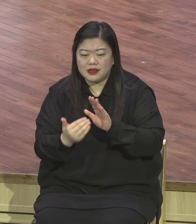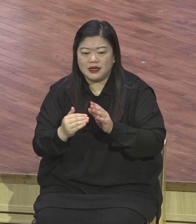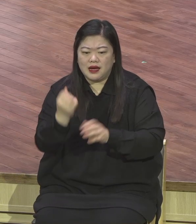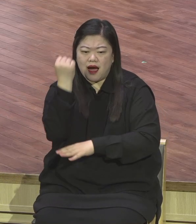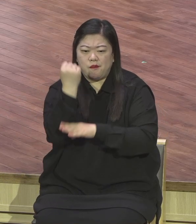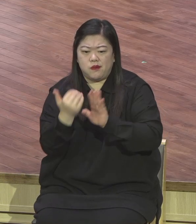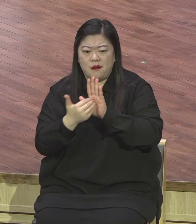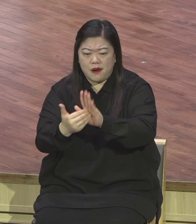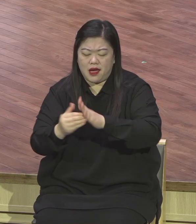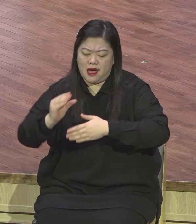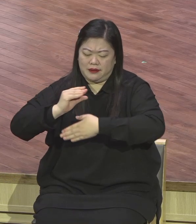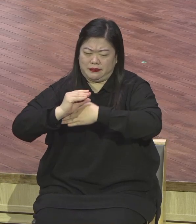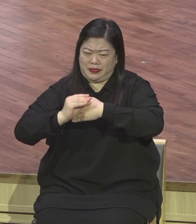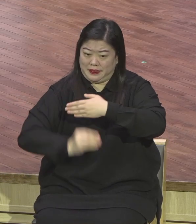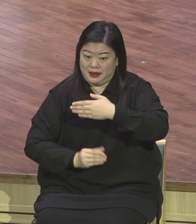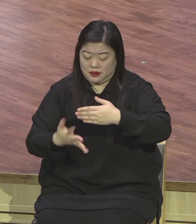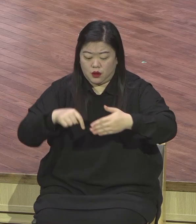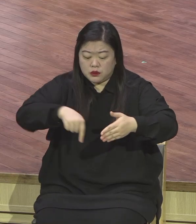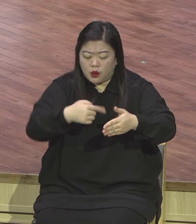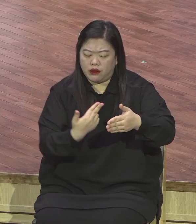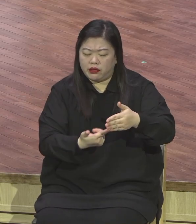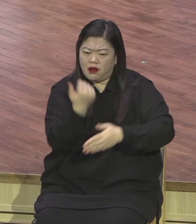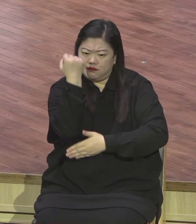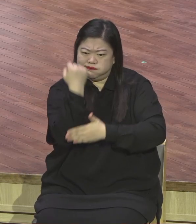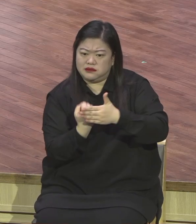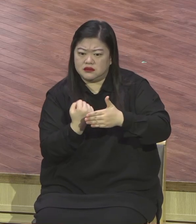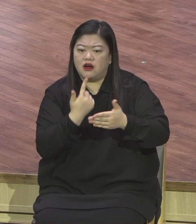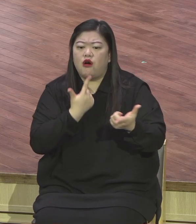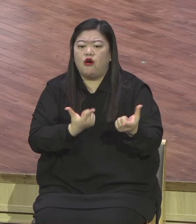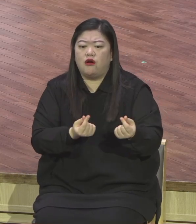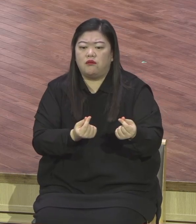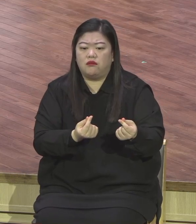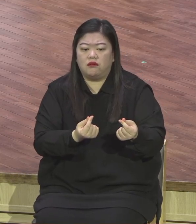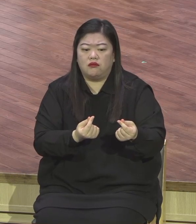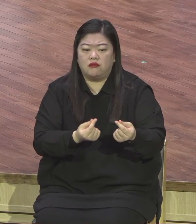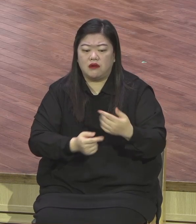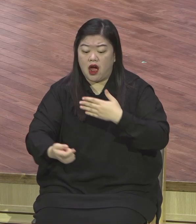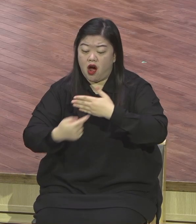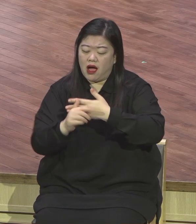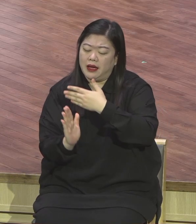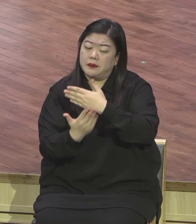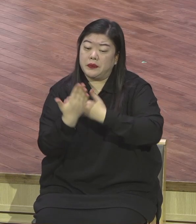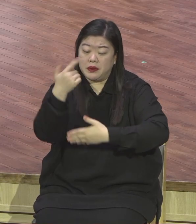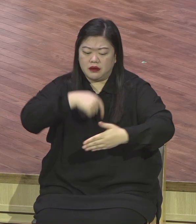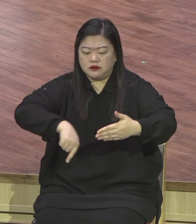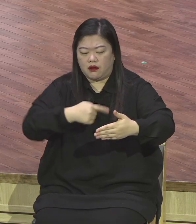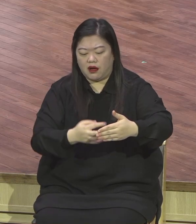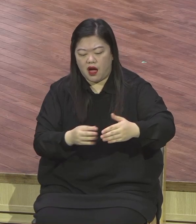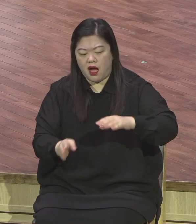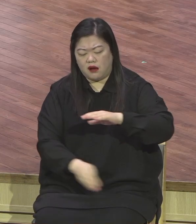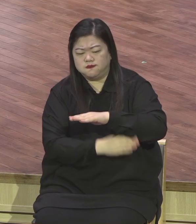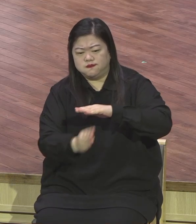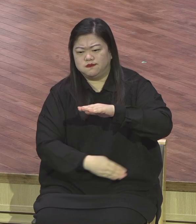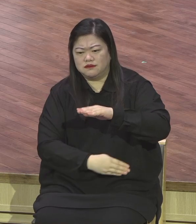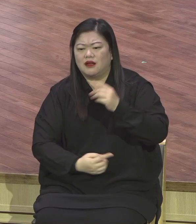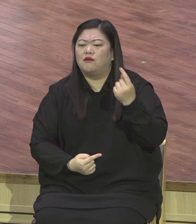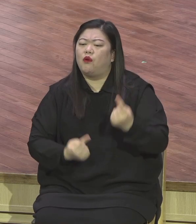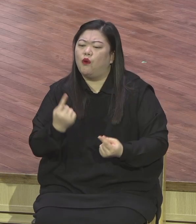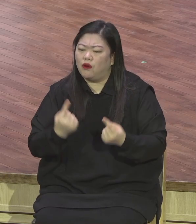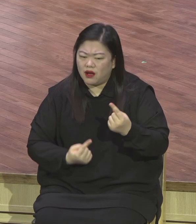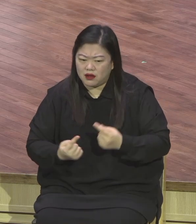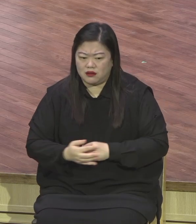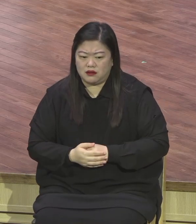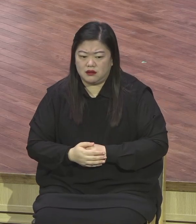간음한 여인보다 강도보다 도둑놈 세리보다 그들을 더 저주했어요. 아시겠어요? 하나님 앞에서 여러분이